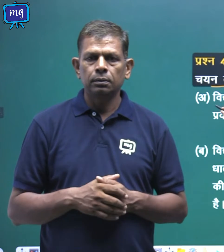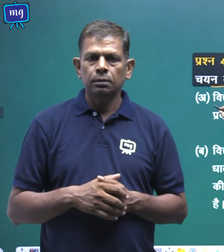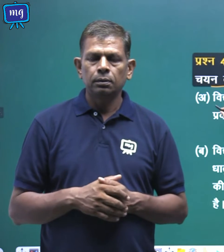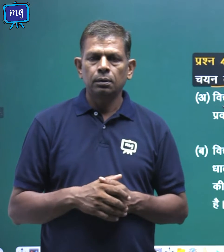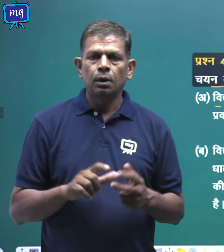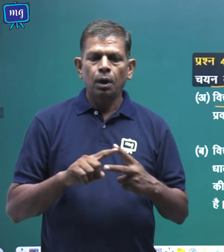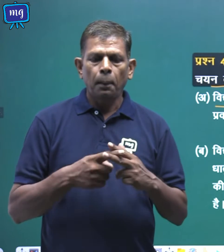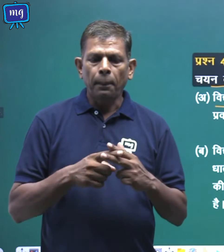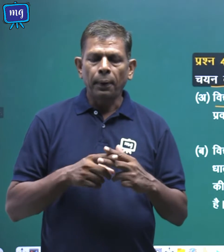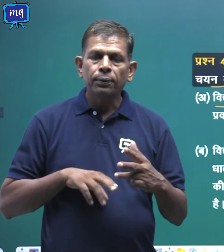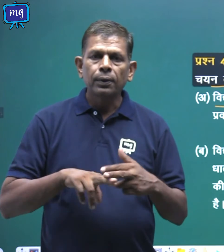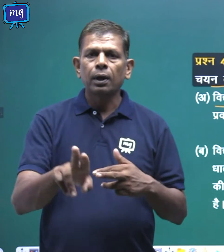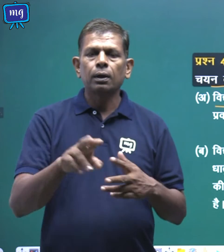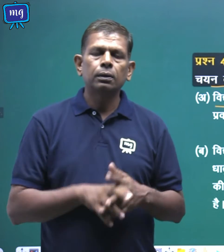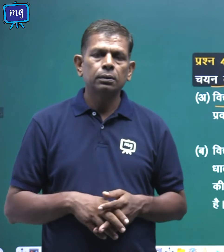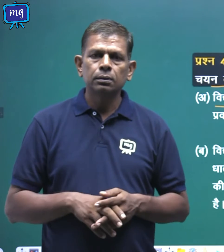विद्युत धारा